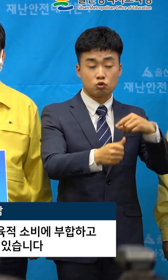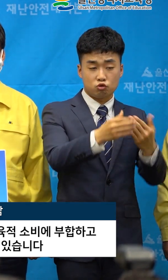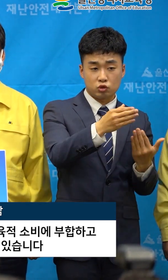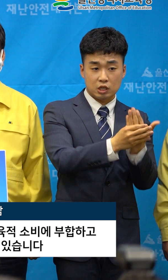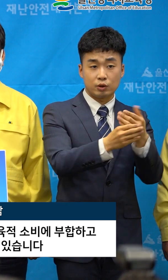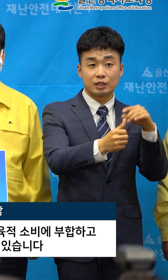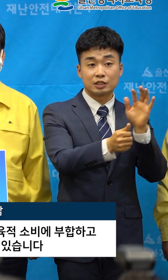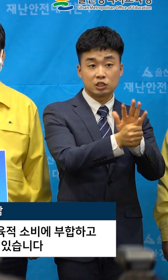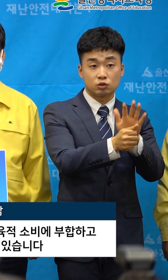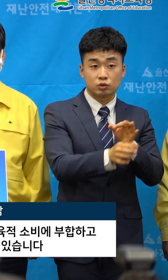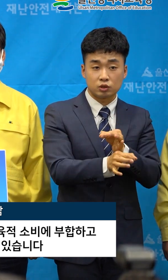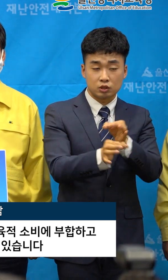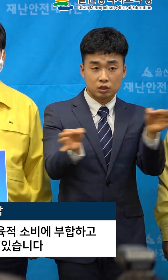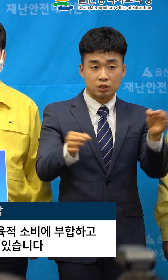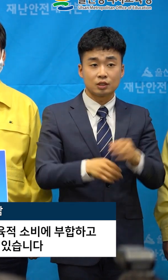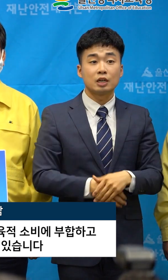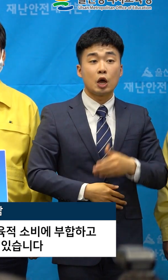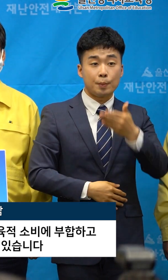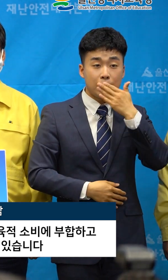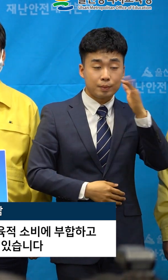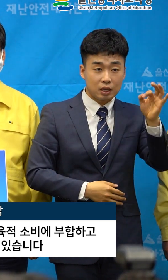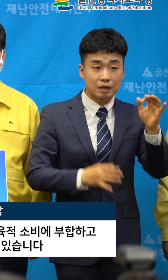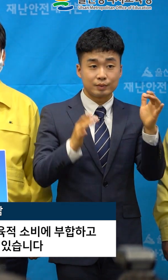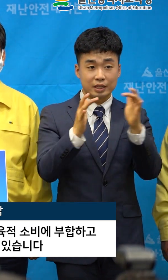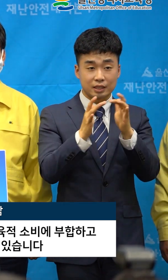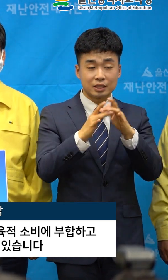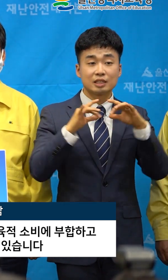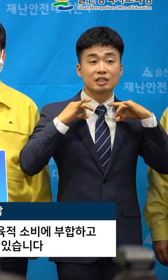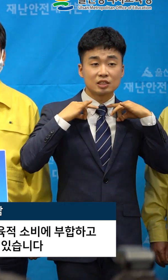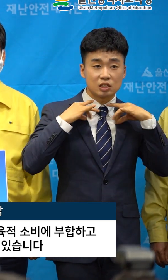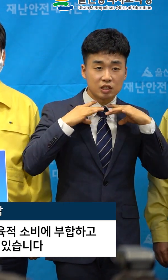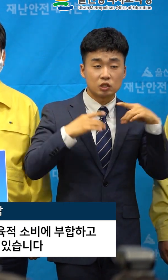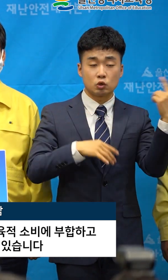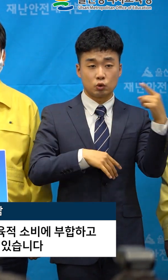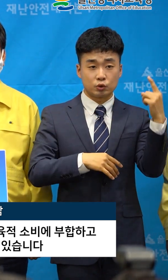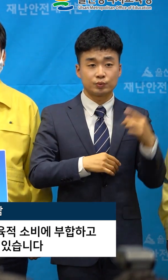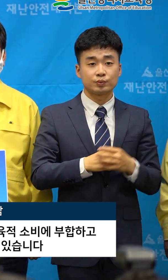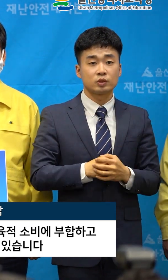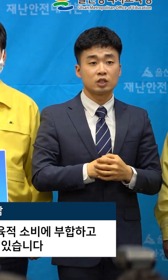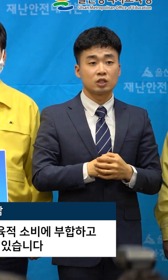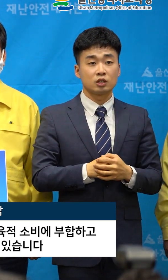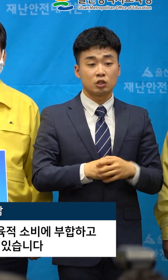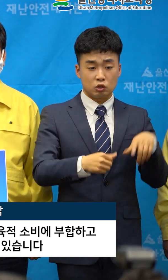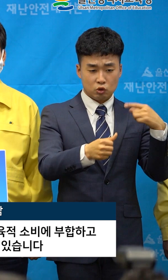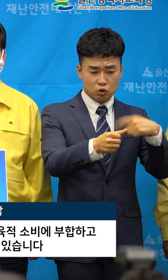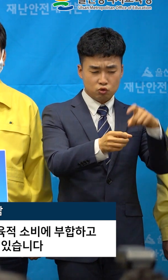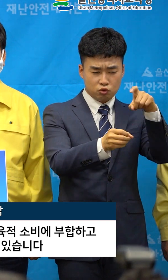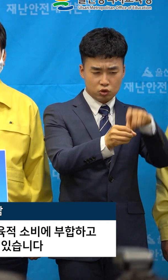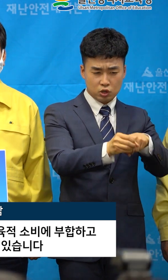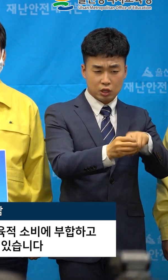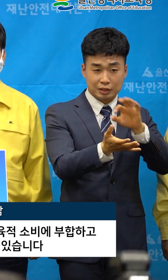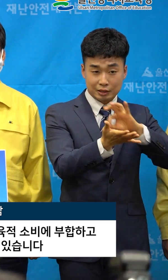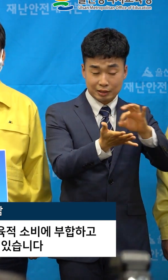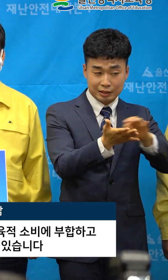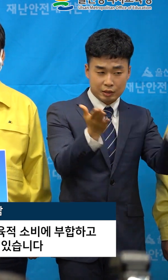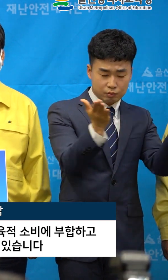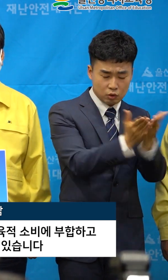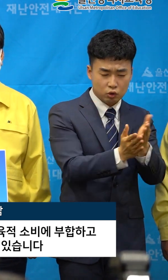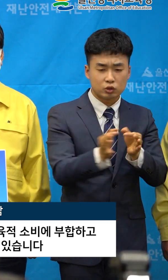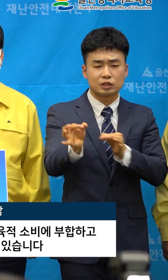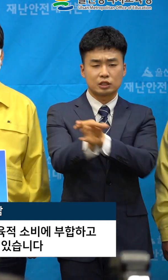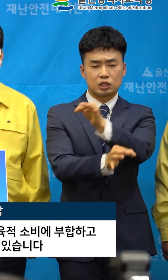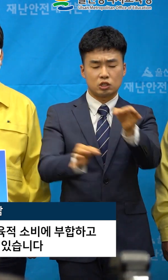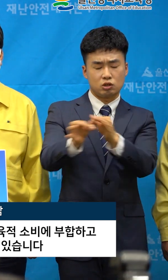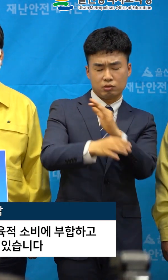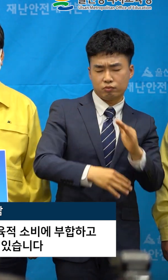집행 방식은 급식비, 통신비, 전기요금 등 교육적 소비에 부합하고 지역경제